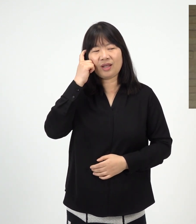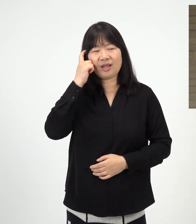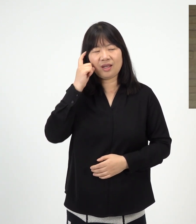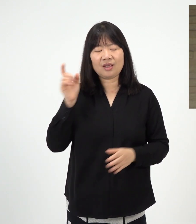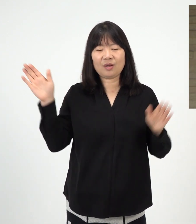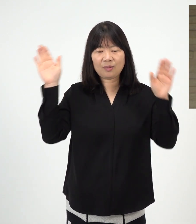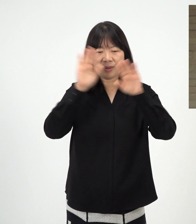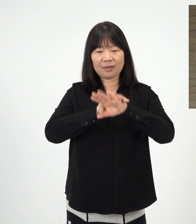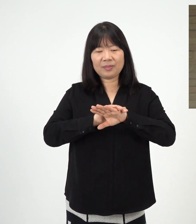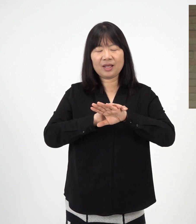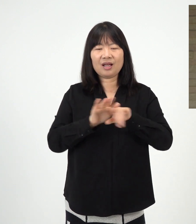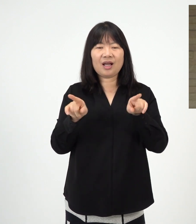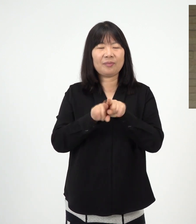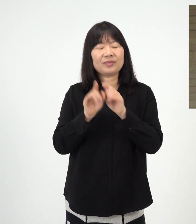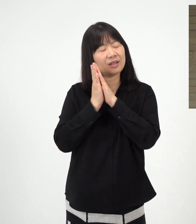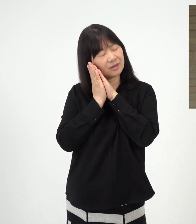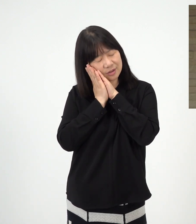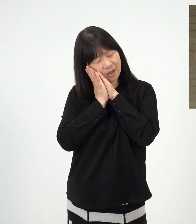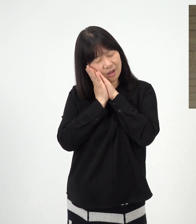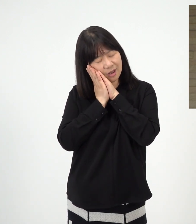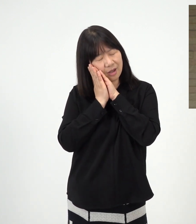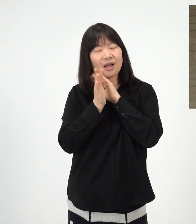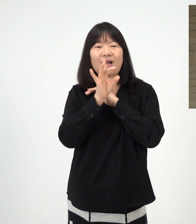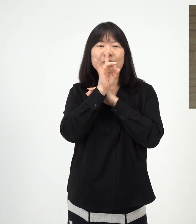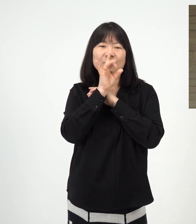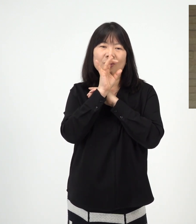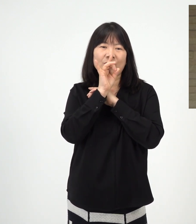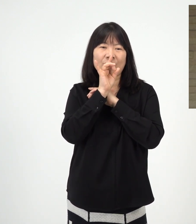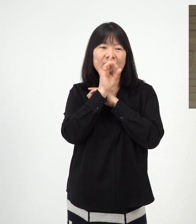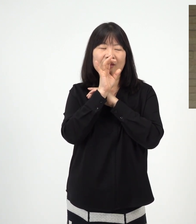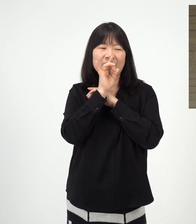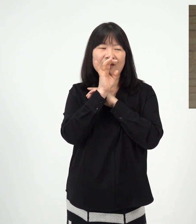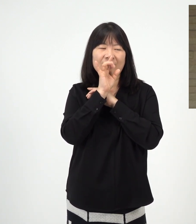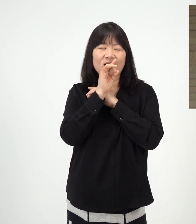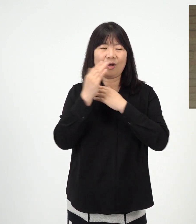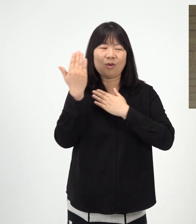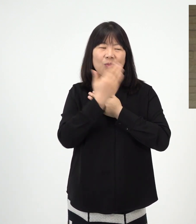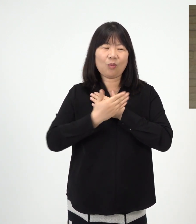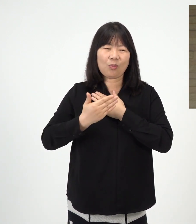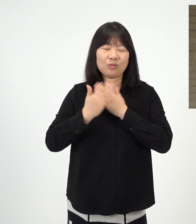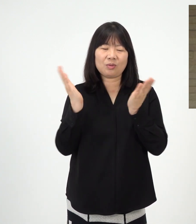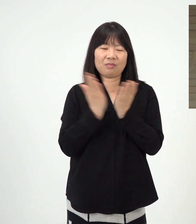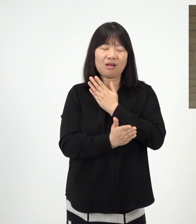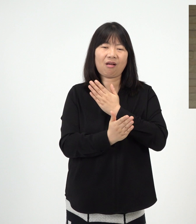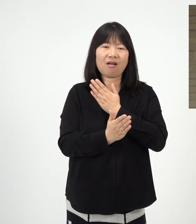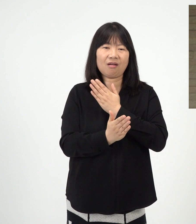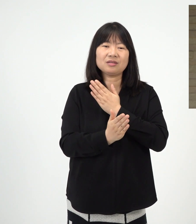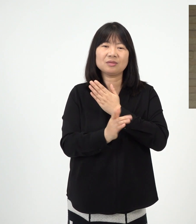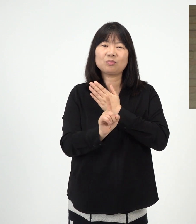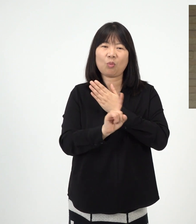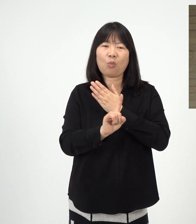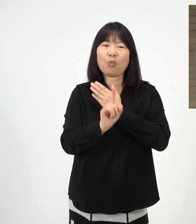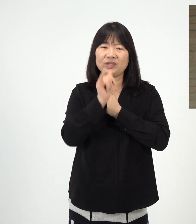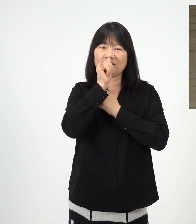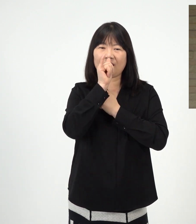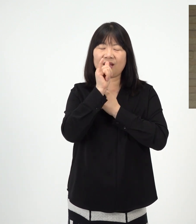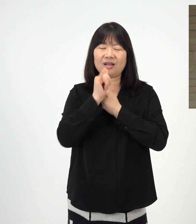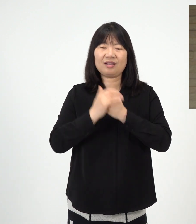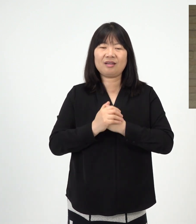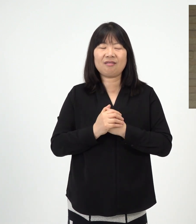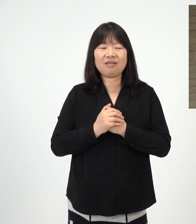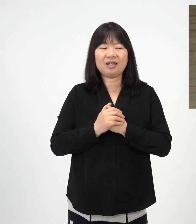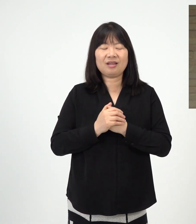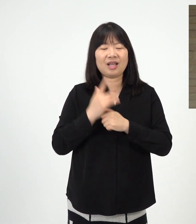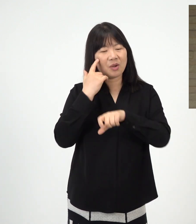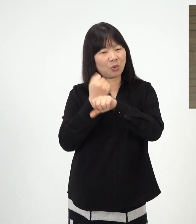밤에 절대 함께 할 수 없는 생리적으로 안 맞는 뭐가 있다 그래요. 학자들이. 그것이 여러